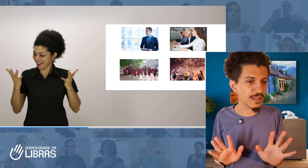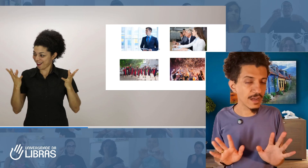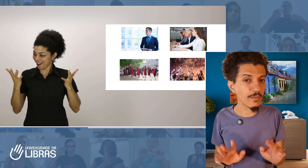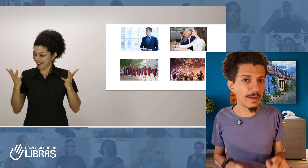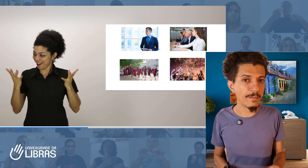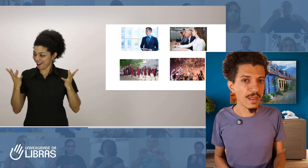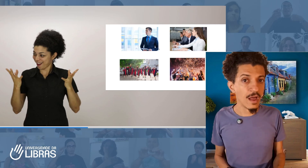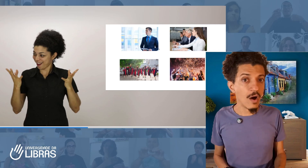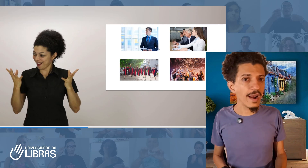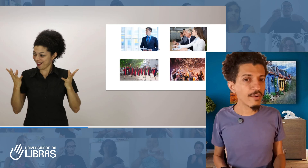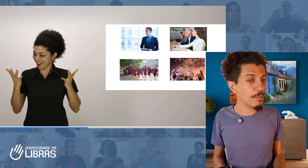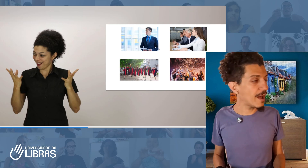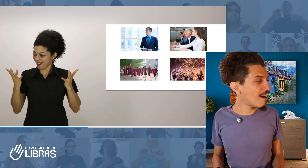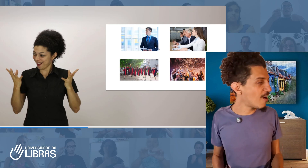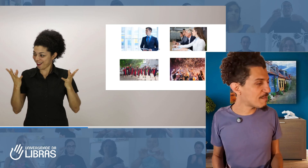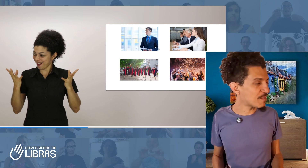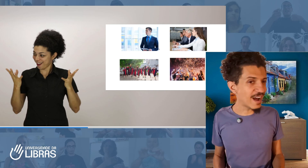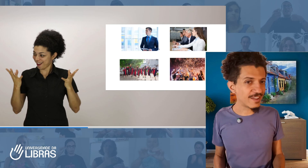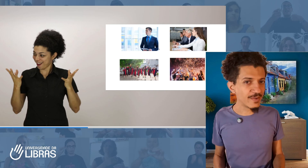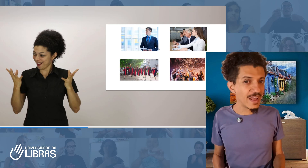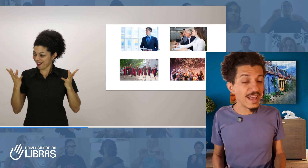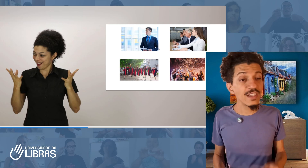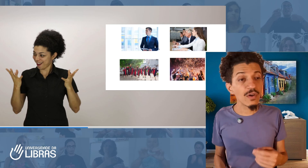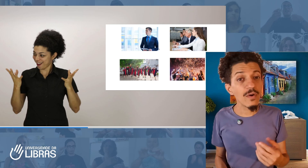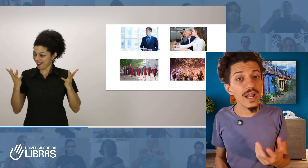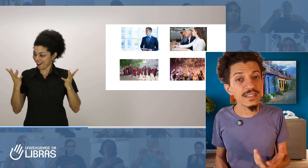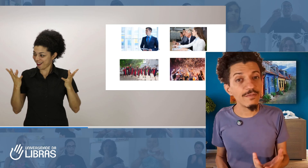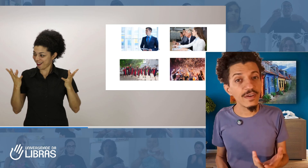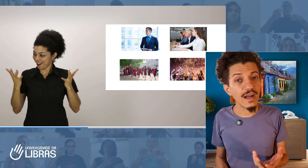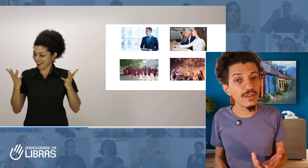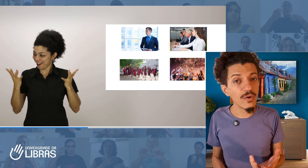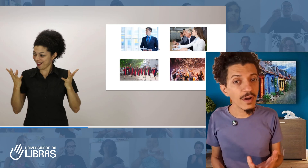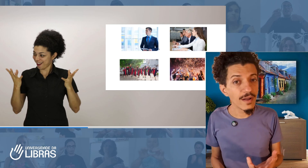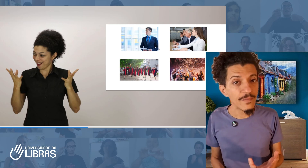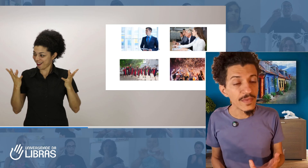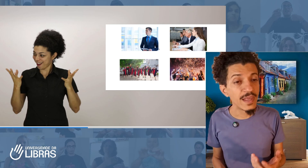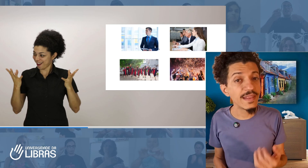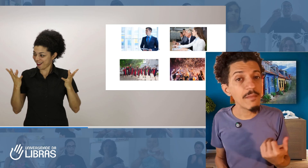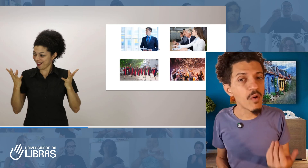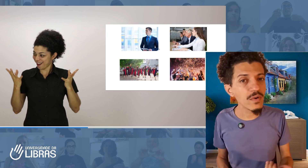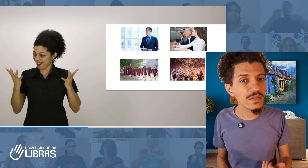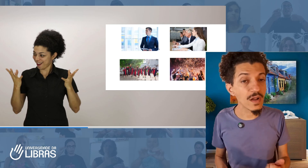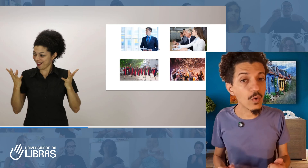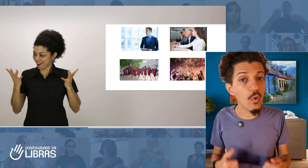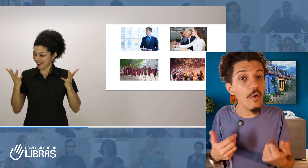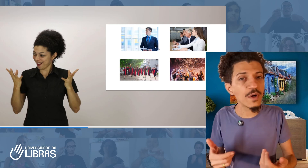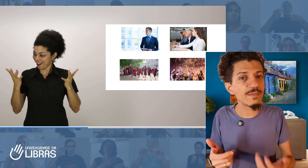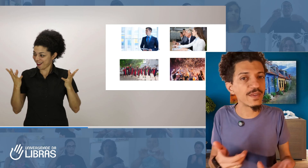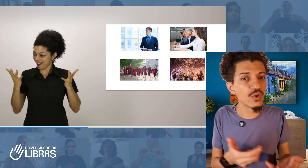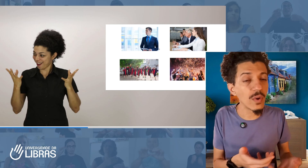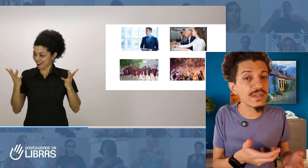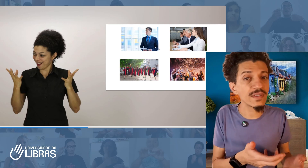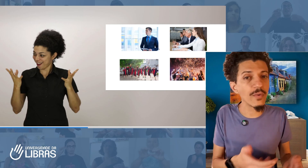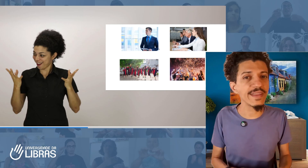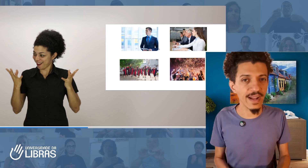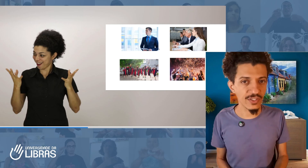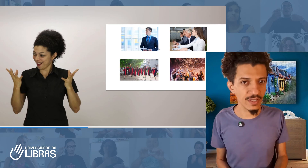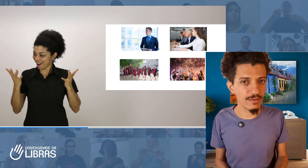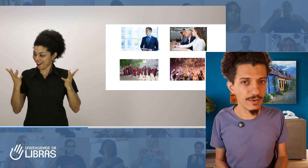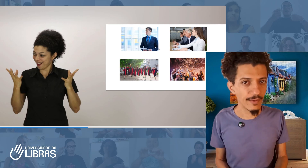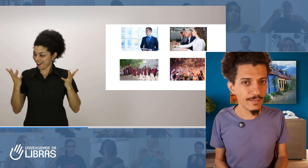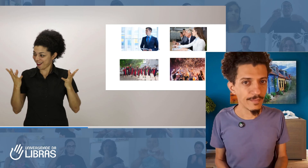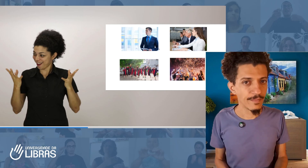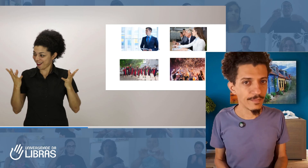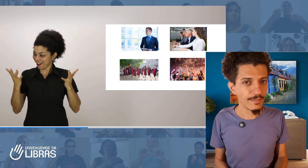mas fique tranquilo. Olha como ela olha para o lado. Isso é um classificador que demonstra como as pessoas estão